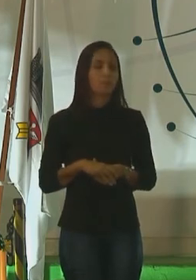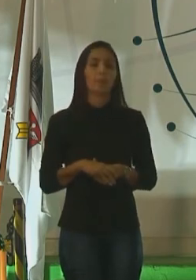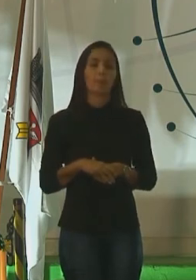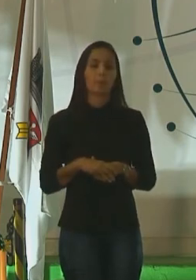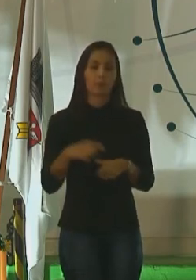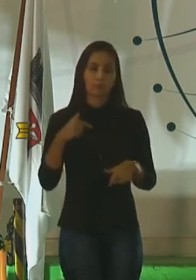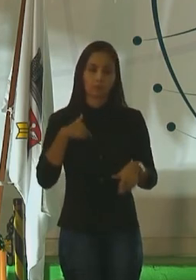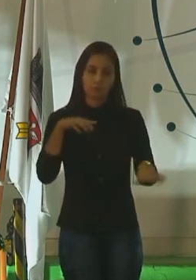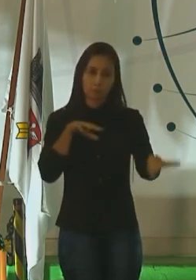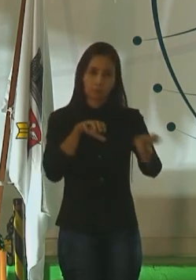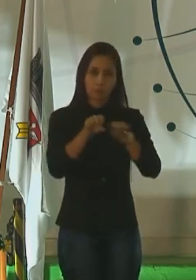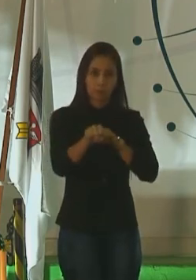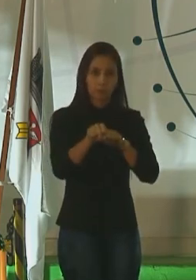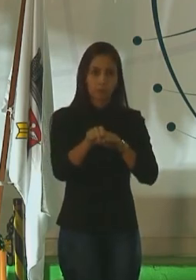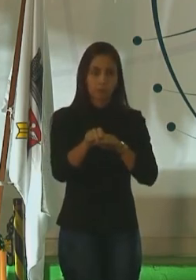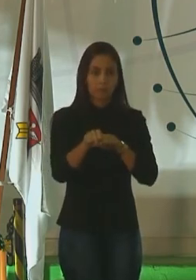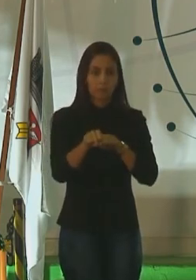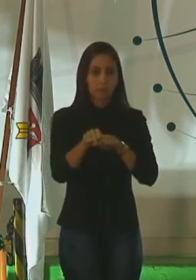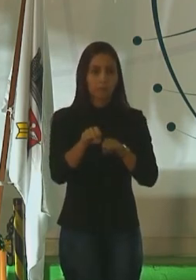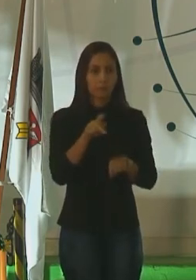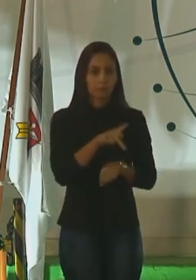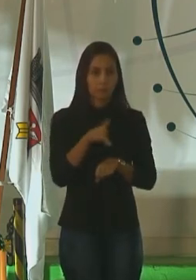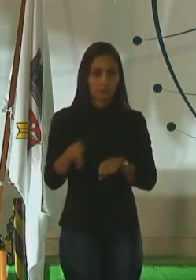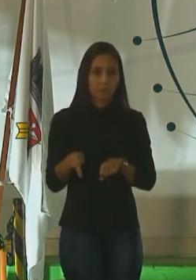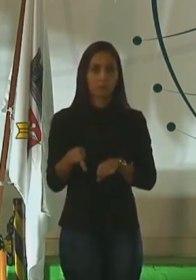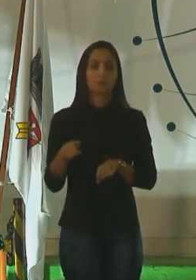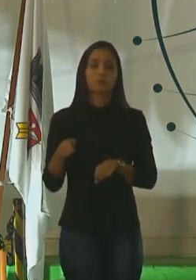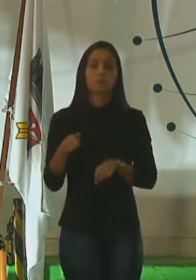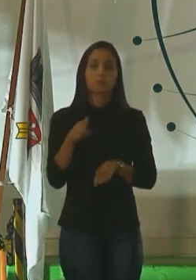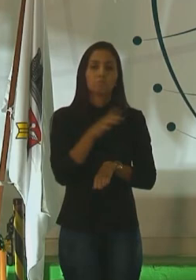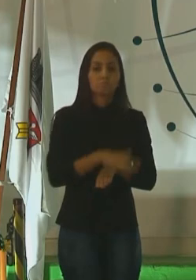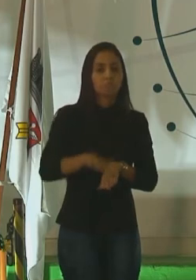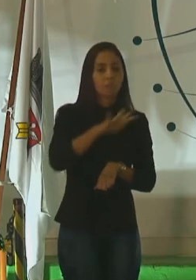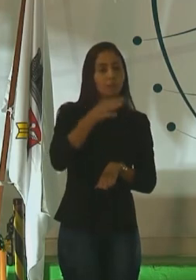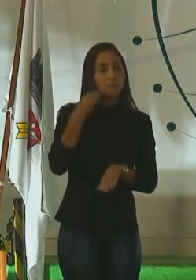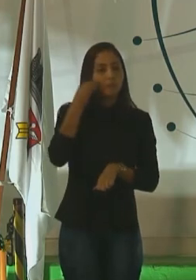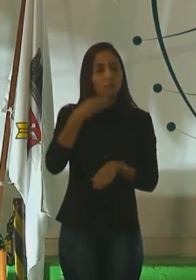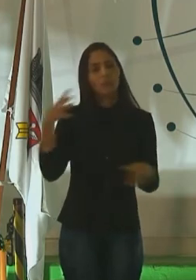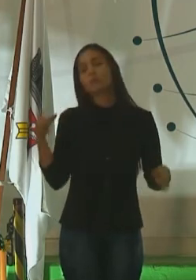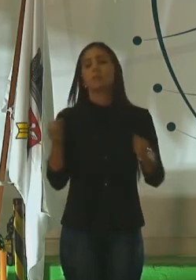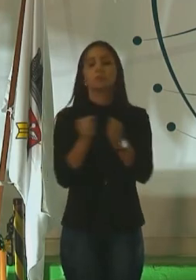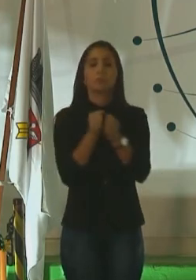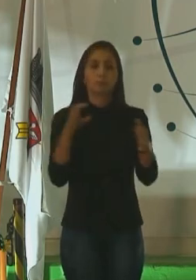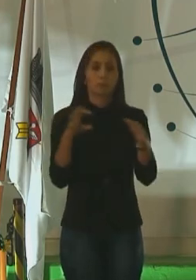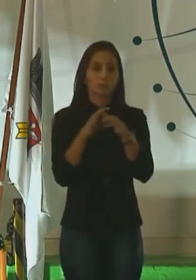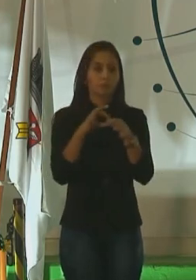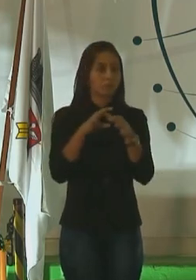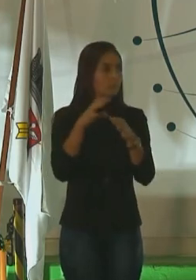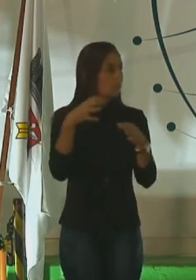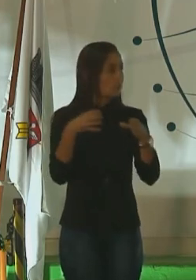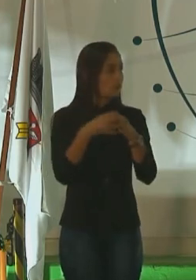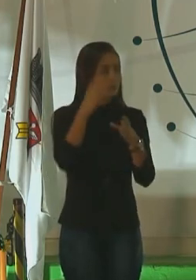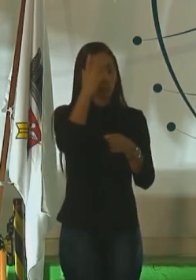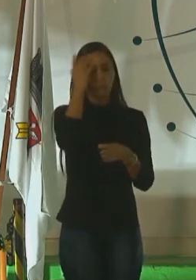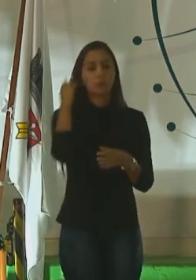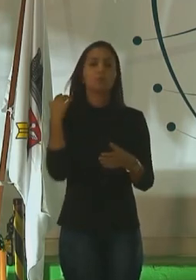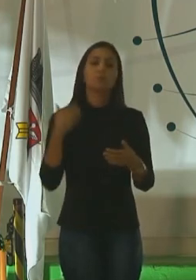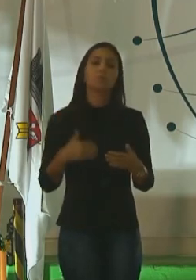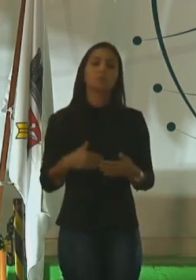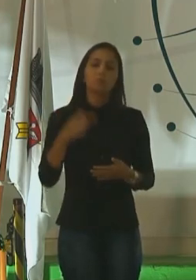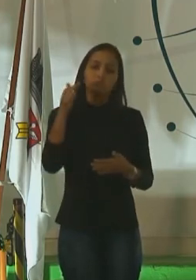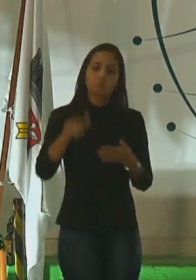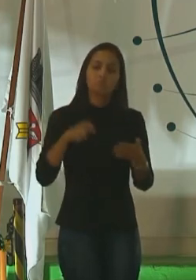formadora, e pelos vários espaços que eu tenho passado junto com os grupos com os quais eu trabalho, eu insisto em dizer